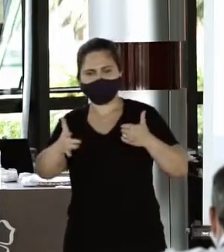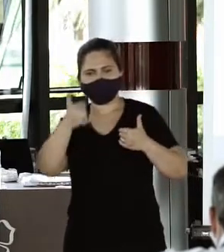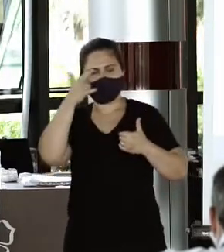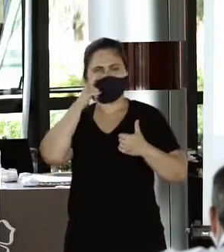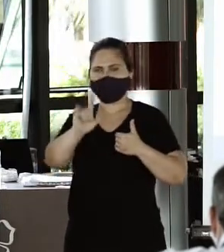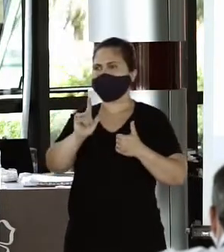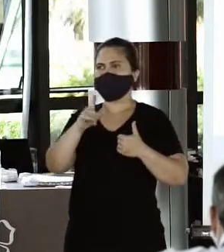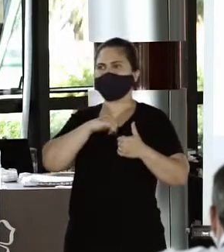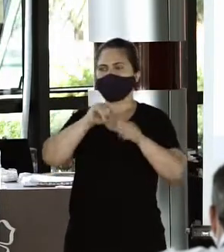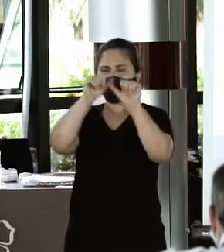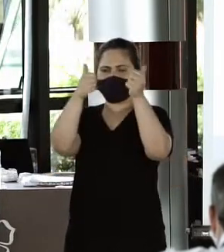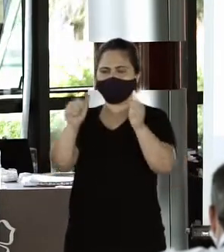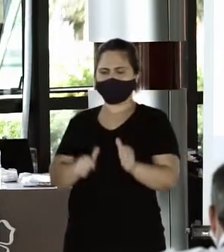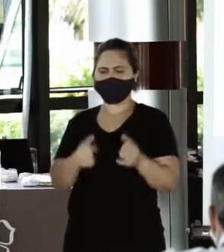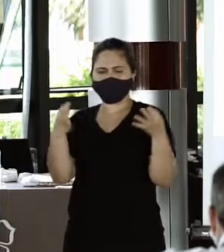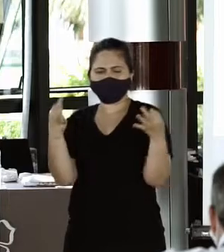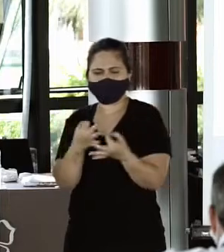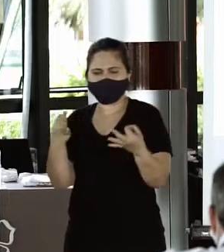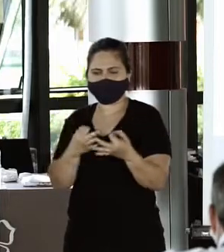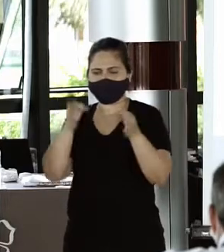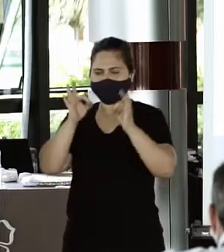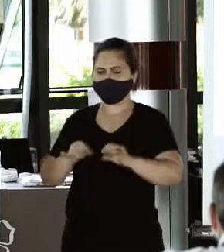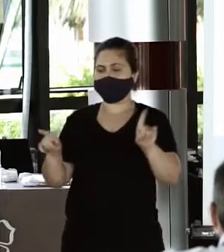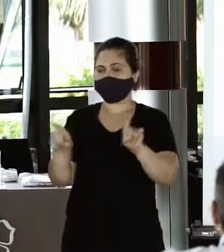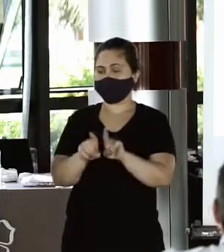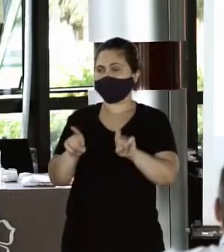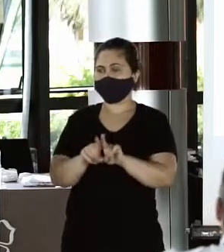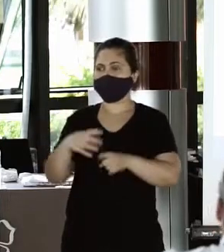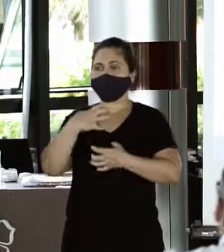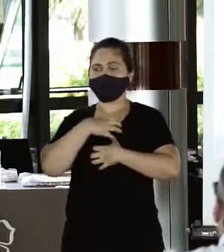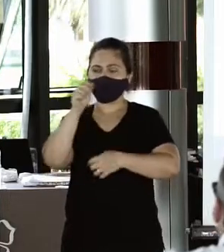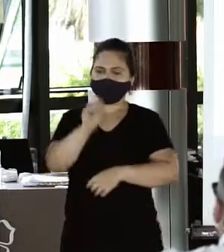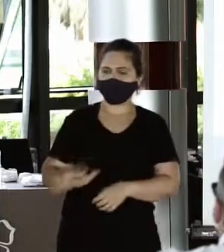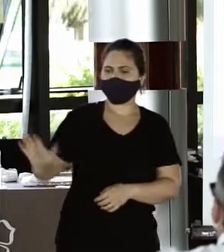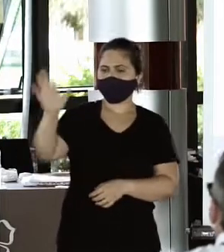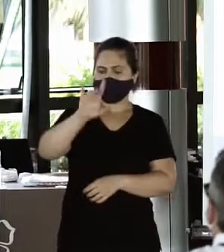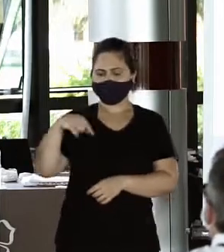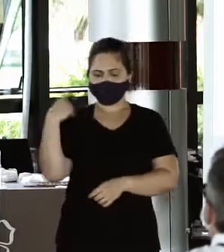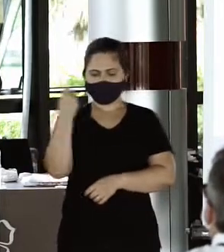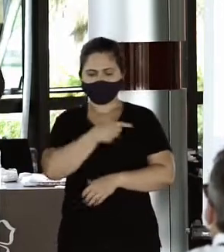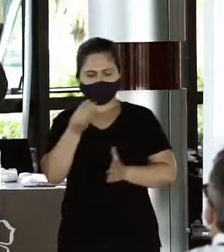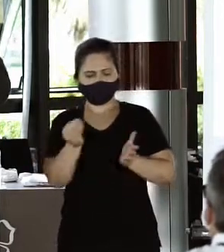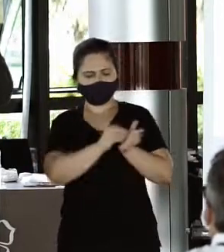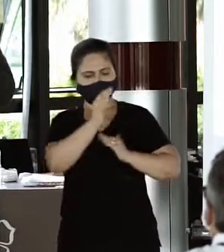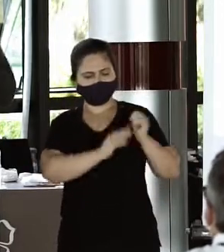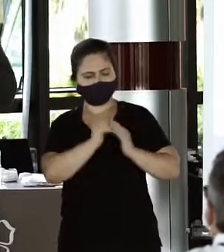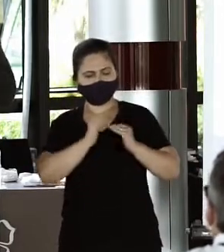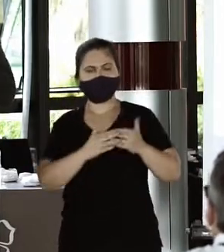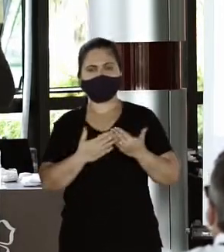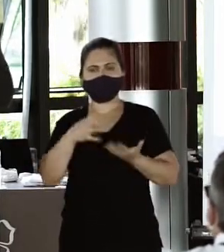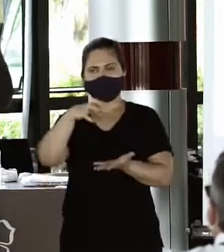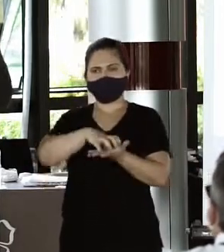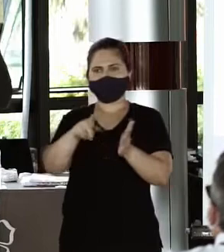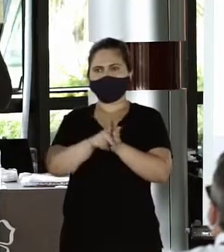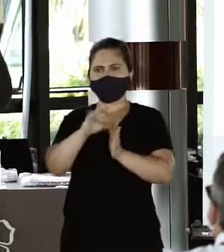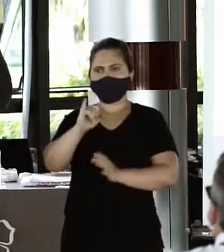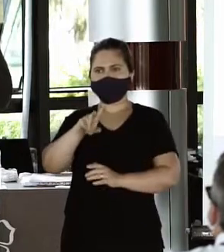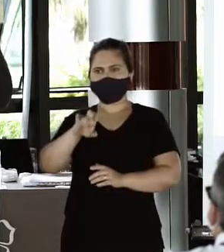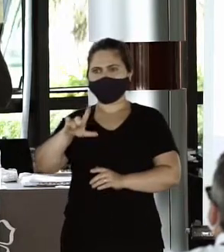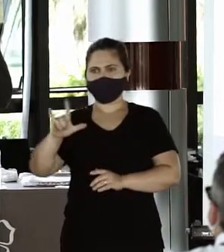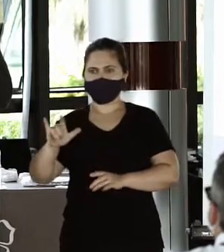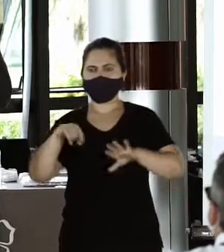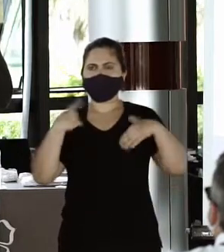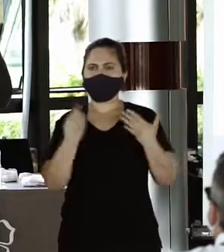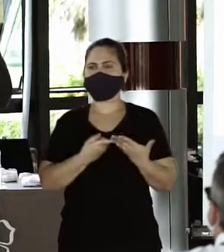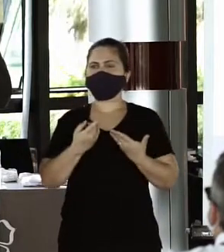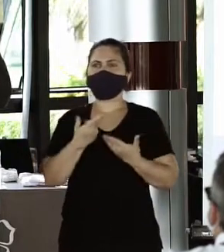não terei uma imagem térmica adequada também. De maneira geral, para as nossas aplicações da área aqui da civil,